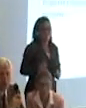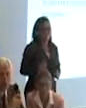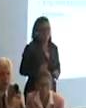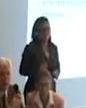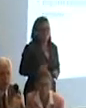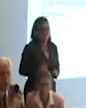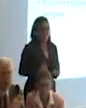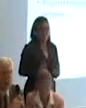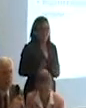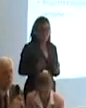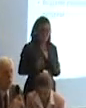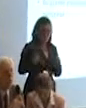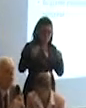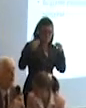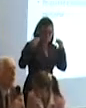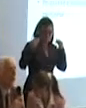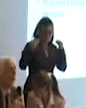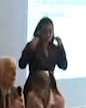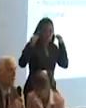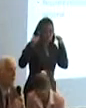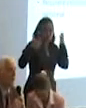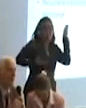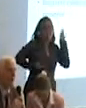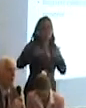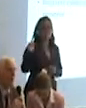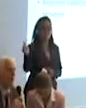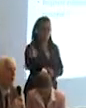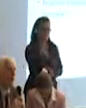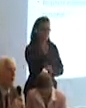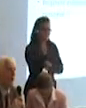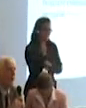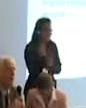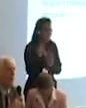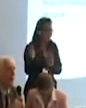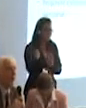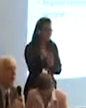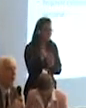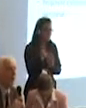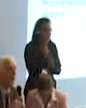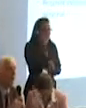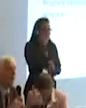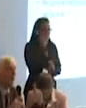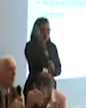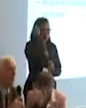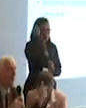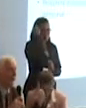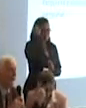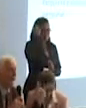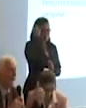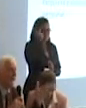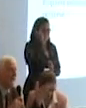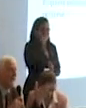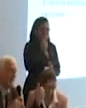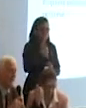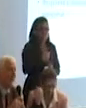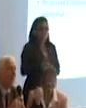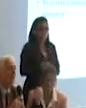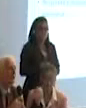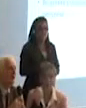formarse, su formación depende de ellos. Ayer Serge Tomasé